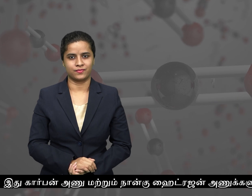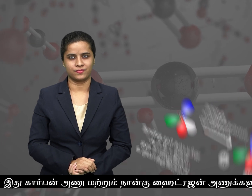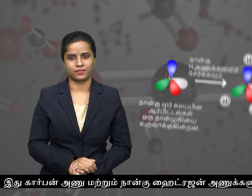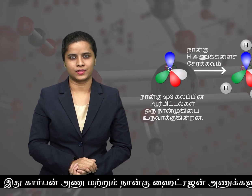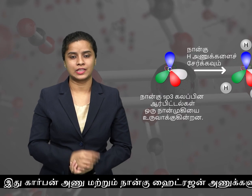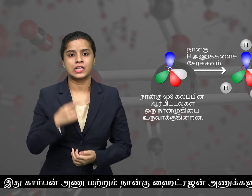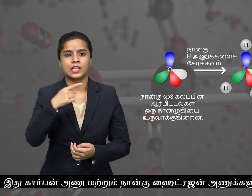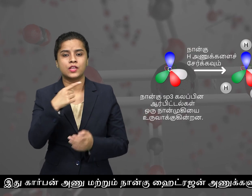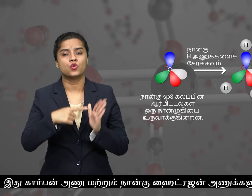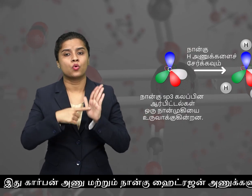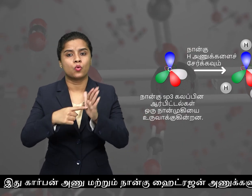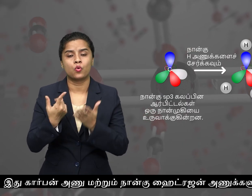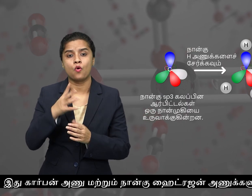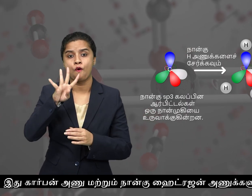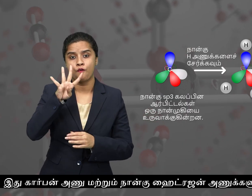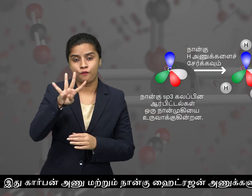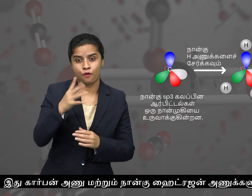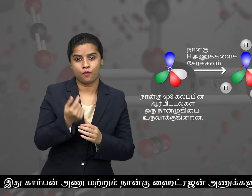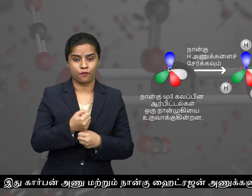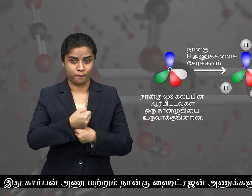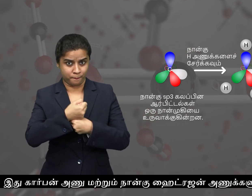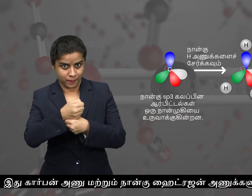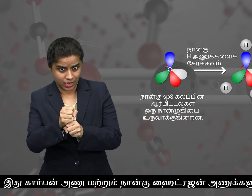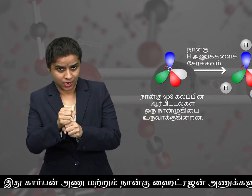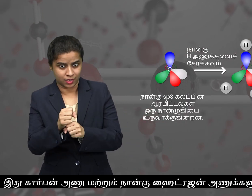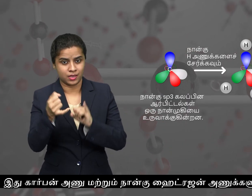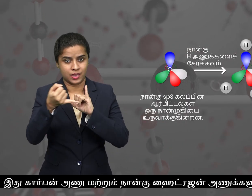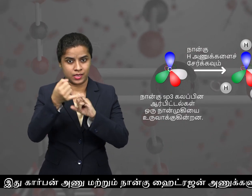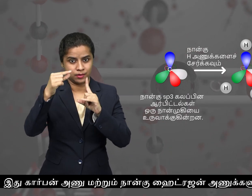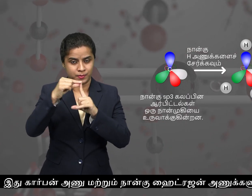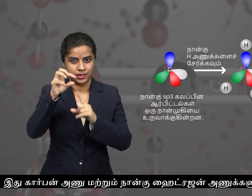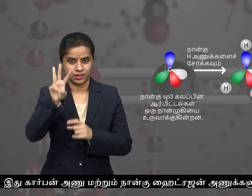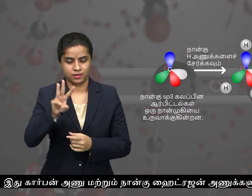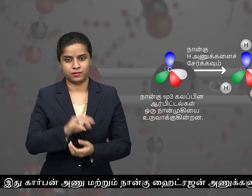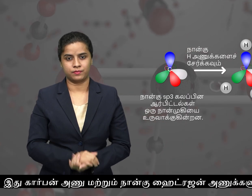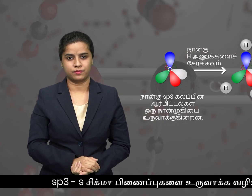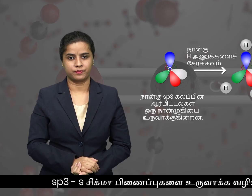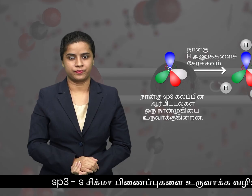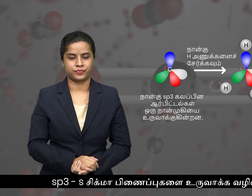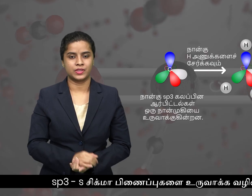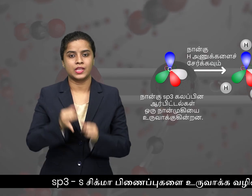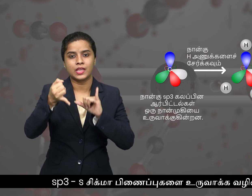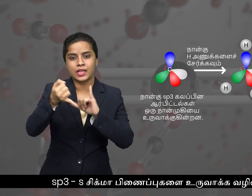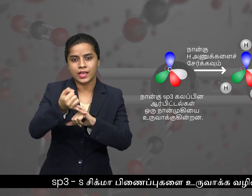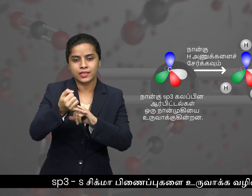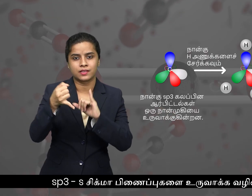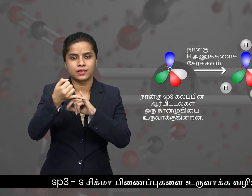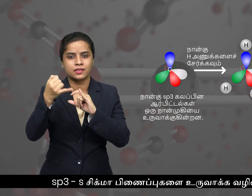இது ஒரு கார்பன் அணு மற்றும் 4 ஹைட்ரஜன் அணுக்களுக்கு இடையே 4 sp3 s